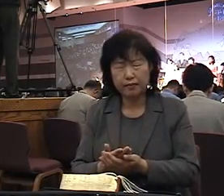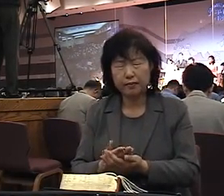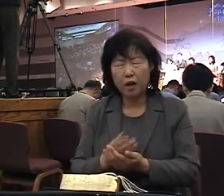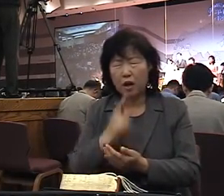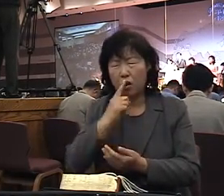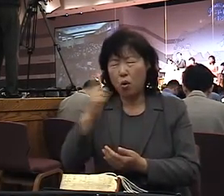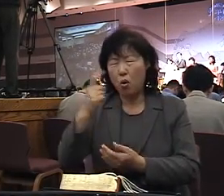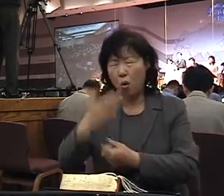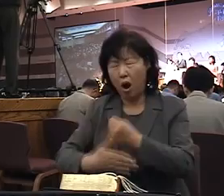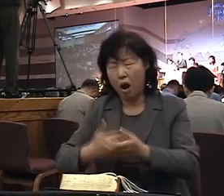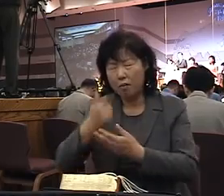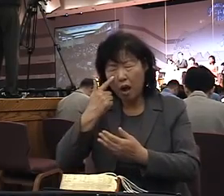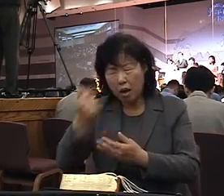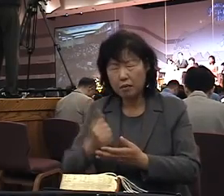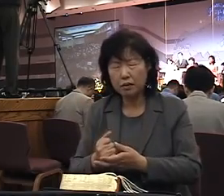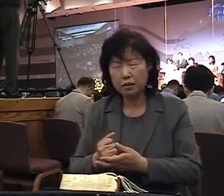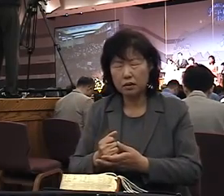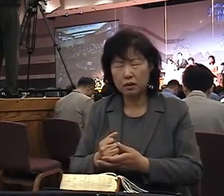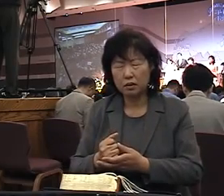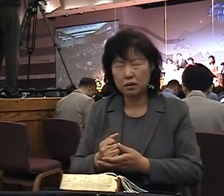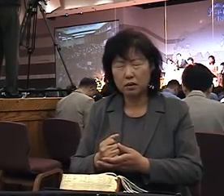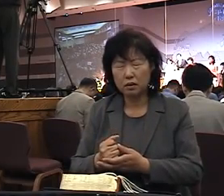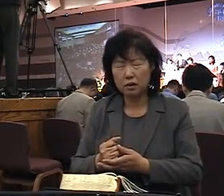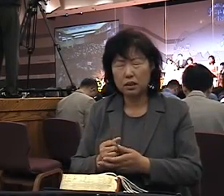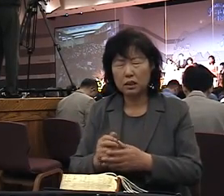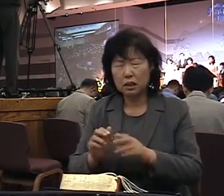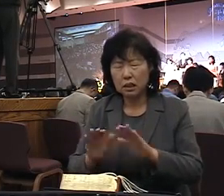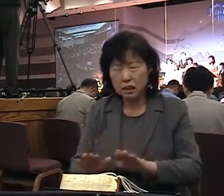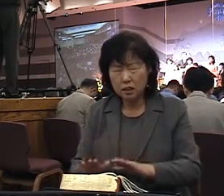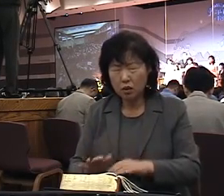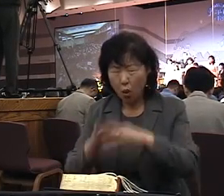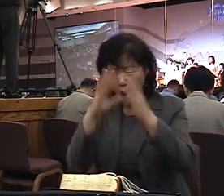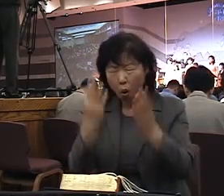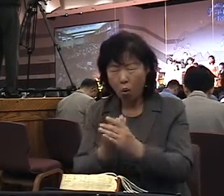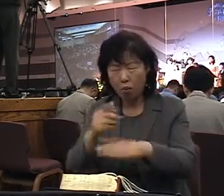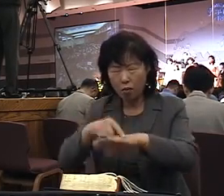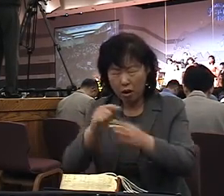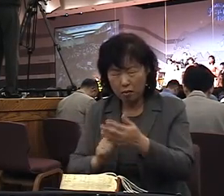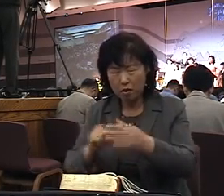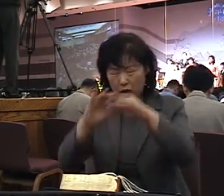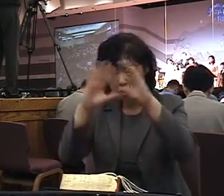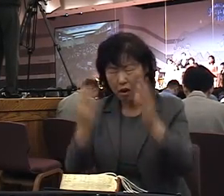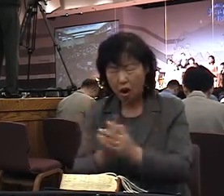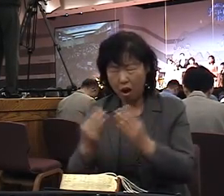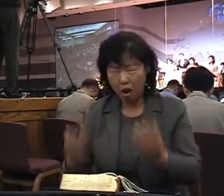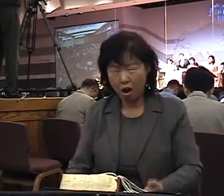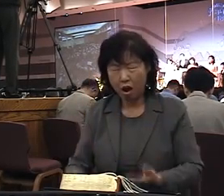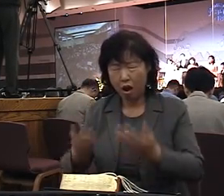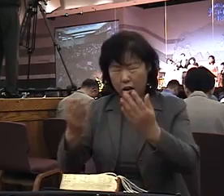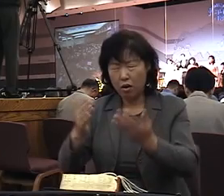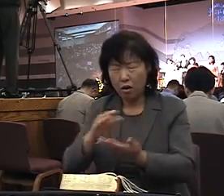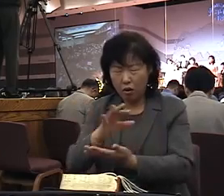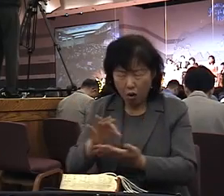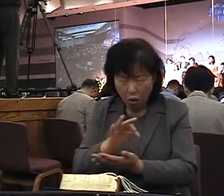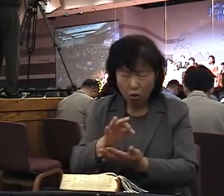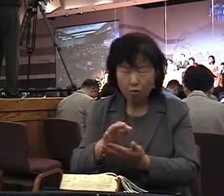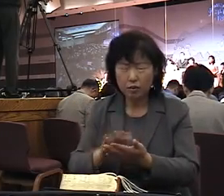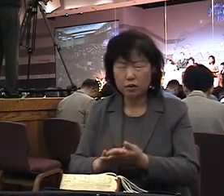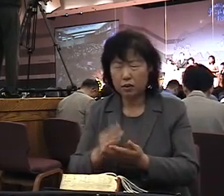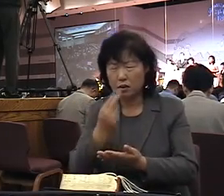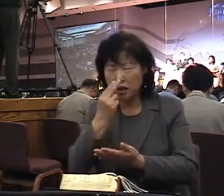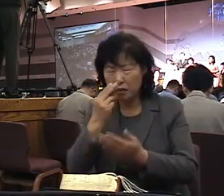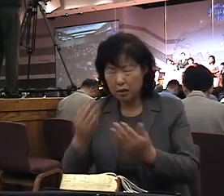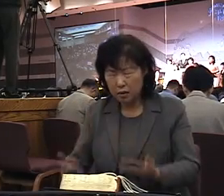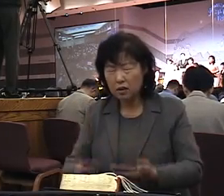오 하나님 아버지, 감사합니다. 이런 하나님 앞에 우리 이제 하나님 우리 온 마음을 다하여 헌금하고 온 마음을 다하여 우리의